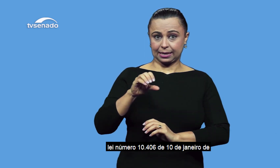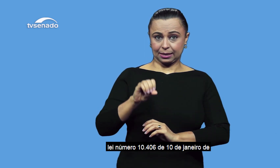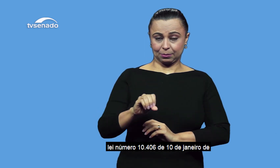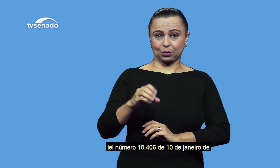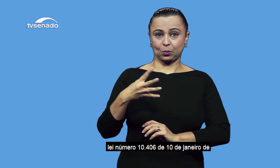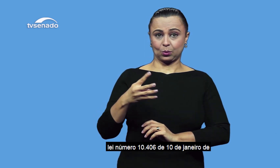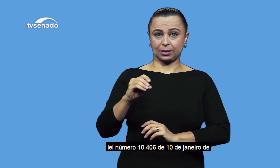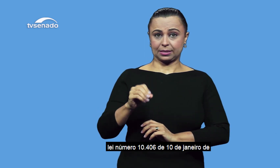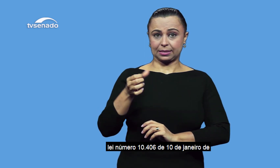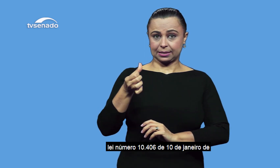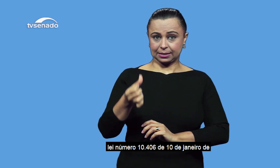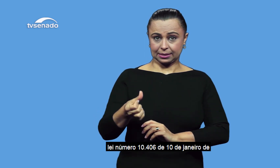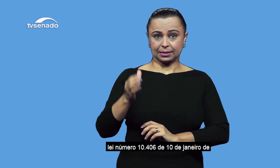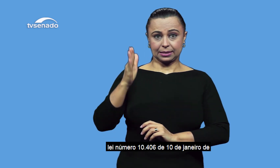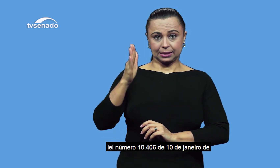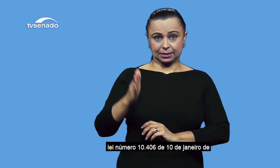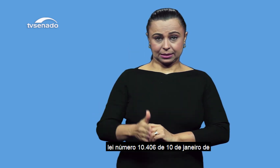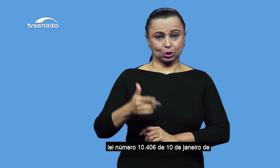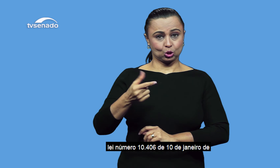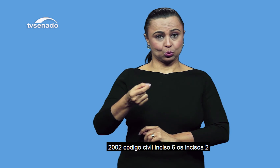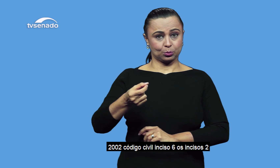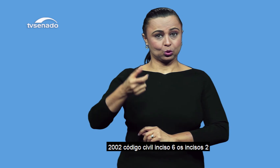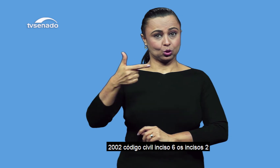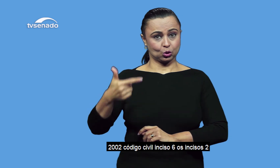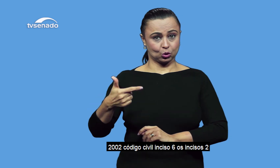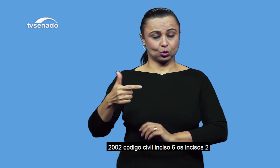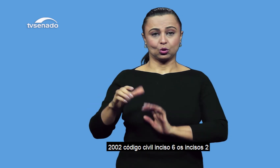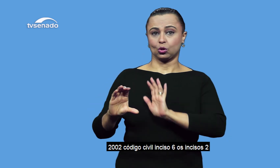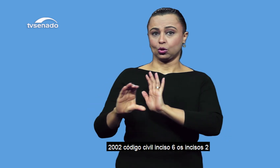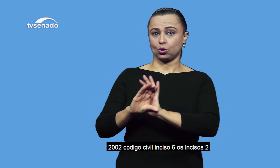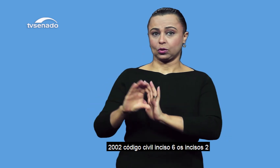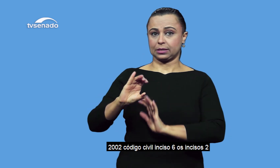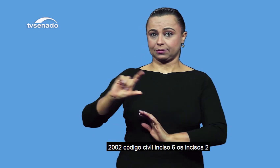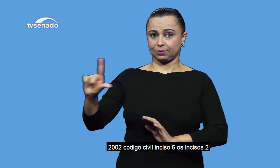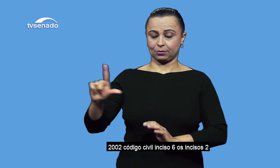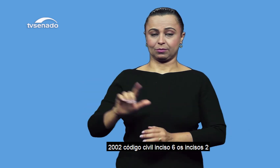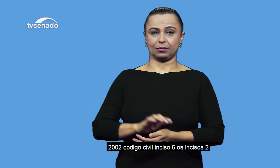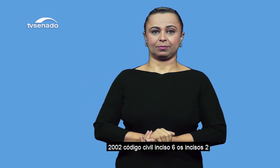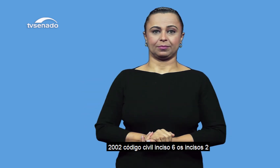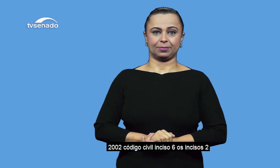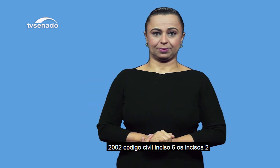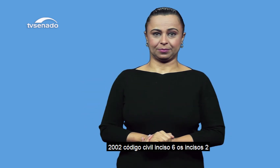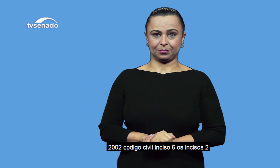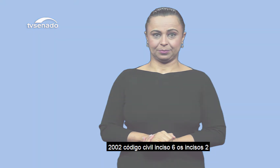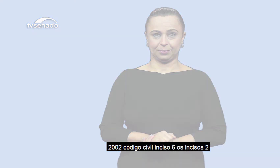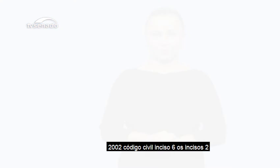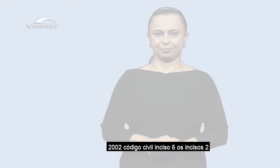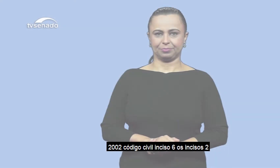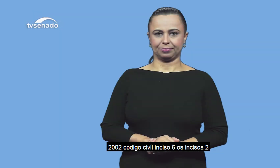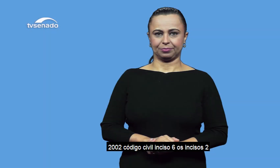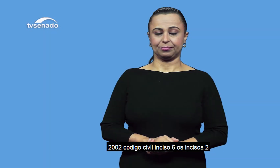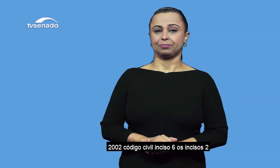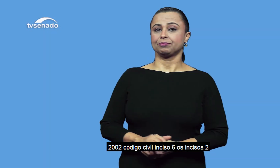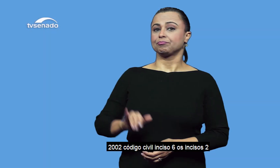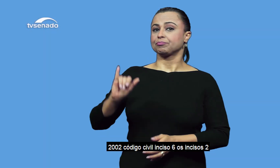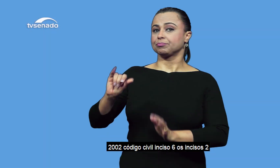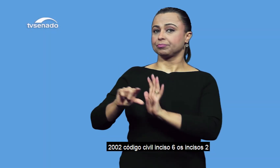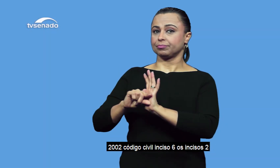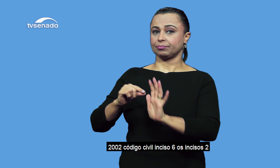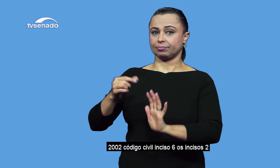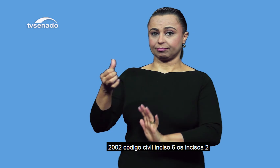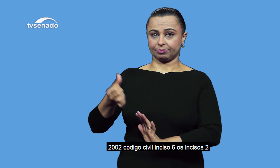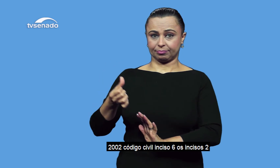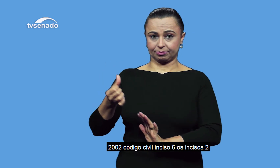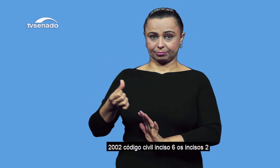10.406 de 10 de janeiro de 2002 código civil inciso 6